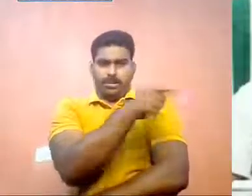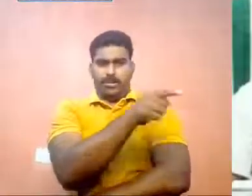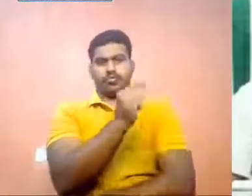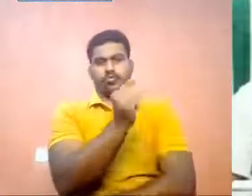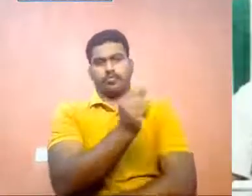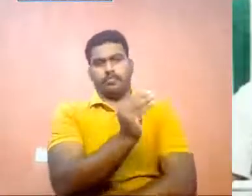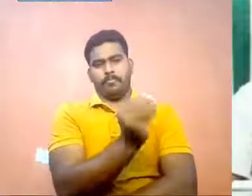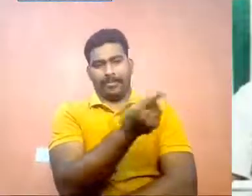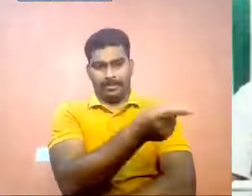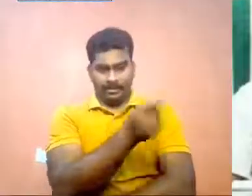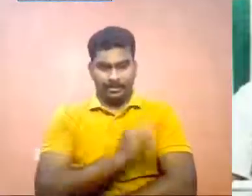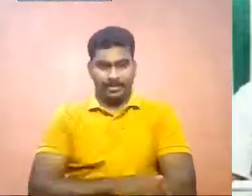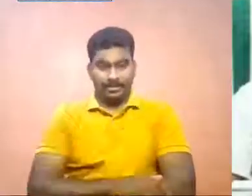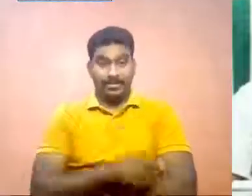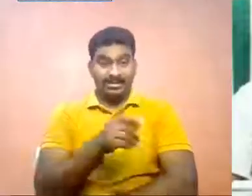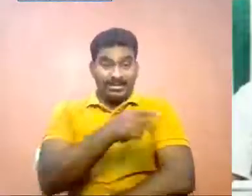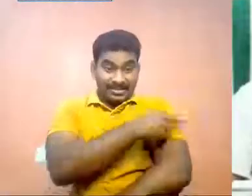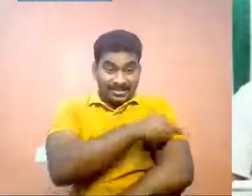അതിൻ്റെ ഭാഗമായി